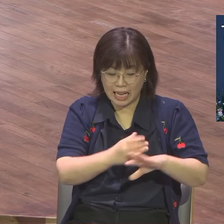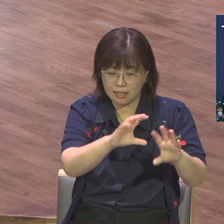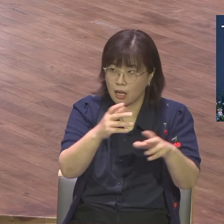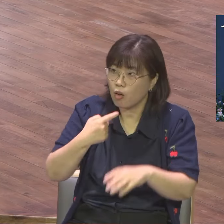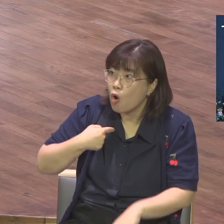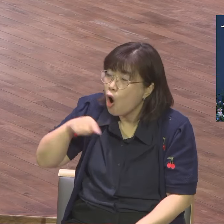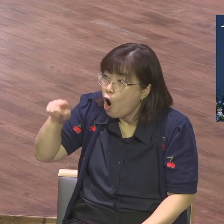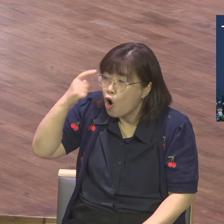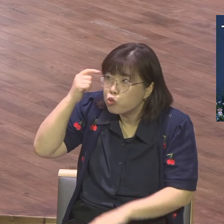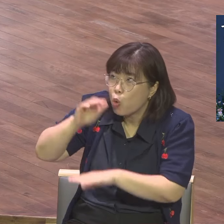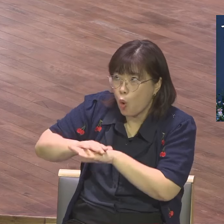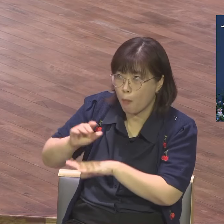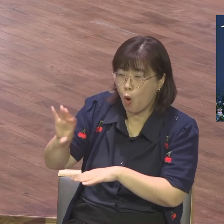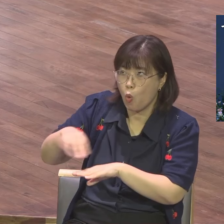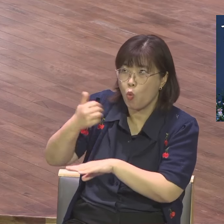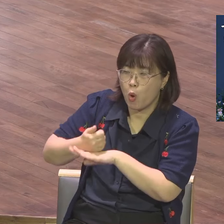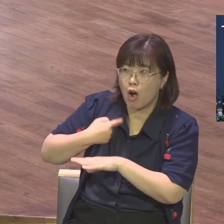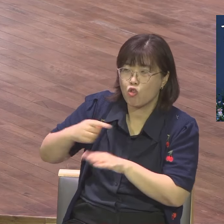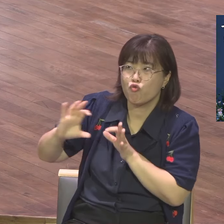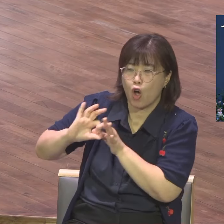막 연결하려고